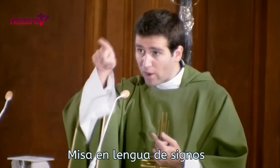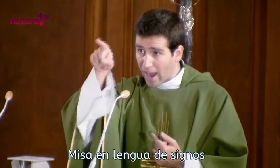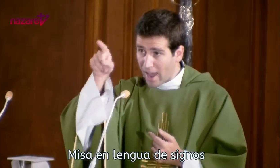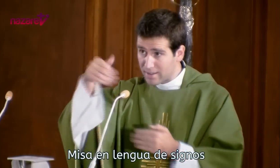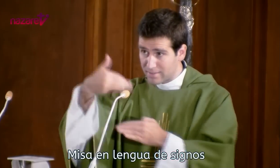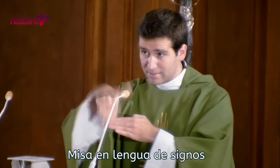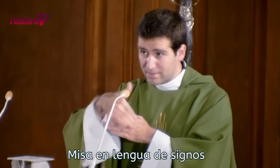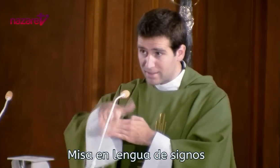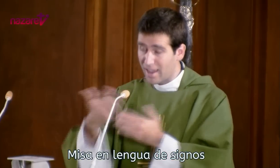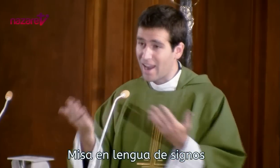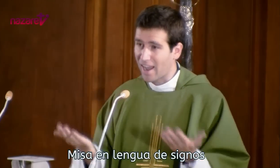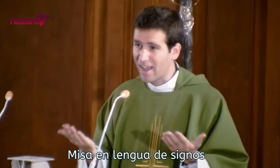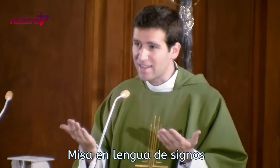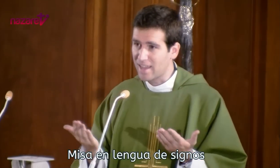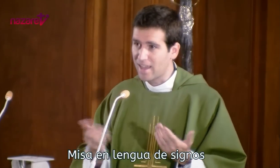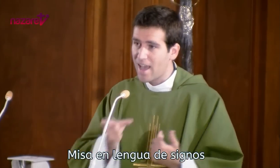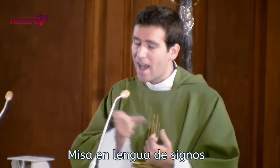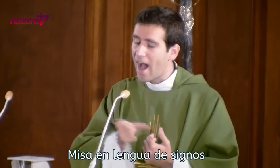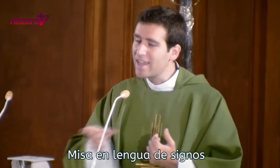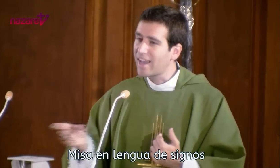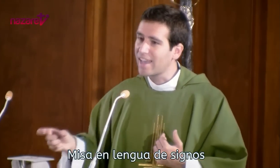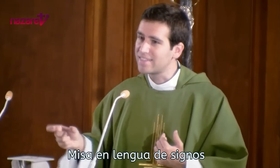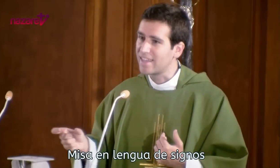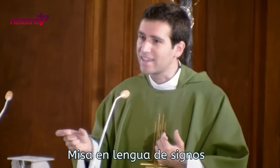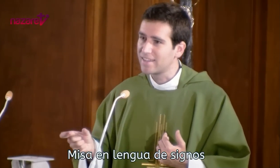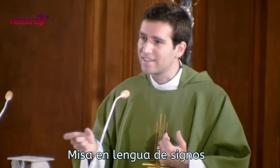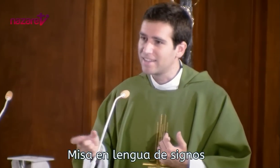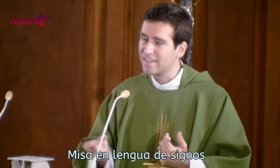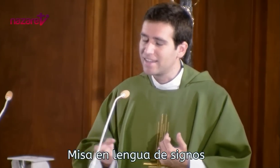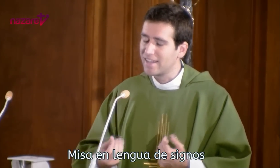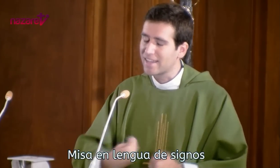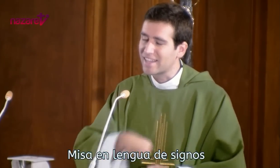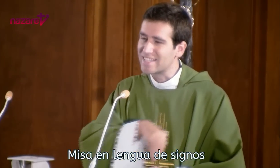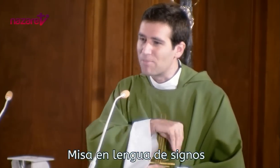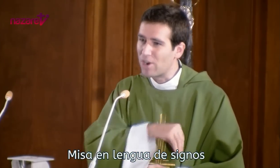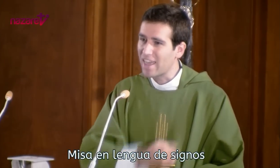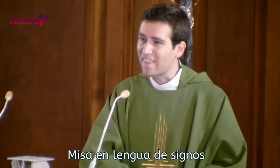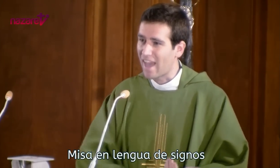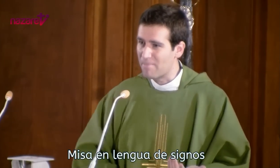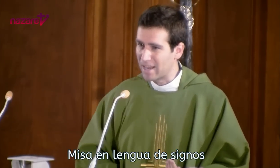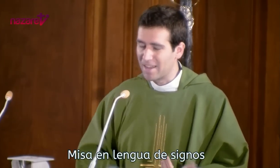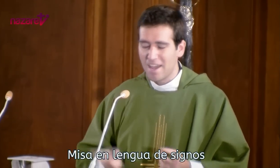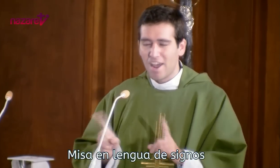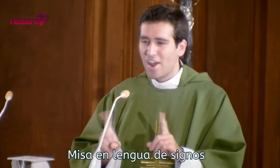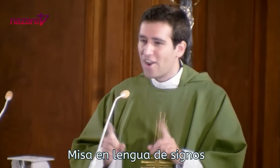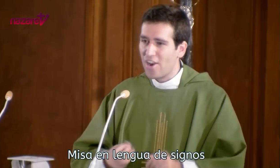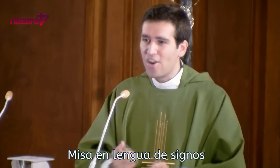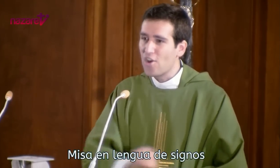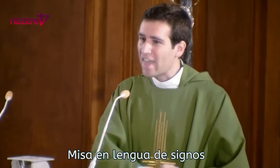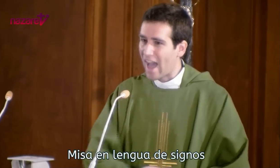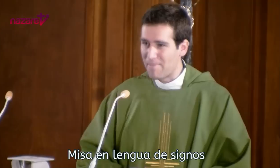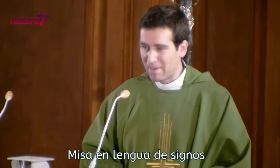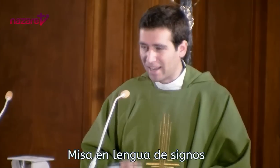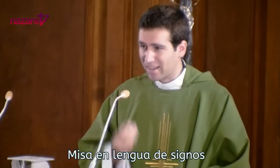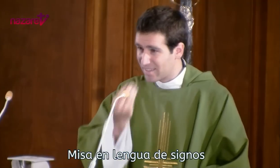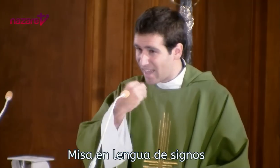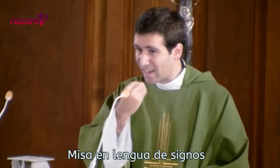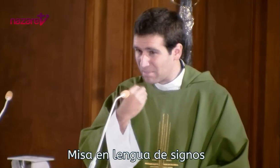Fuera, en la calle, hay gente que se muere de hambre. No de hambre de